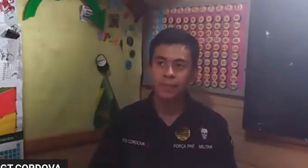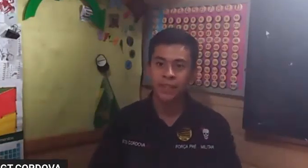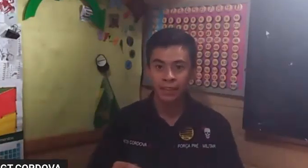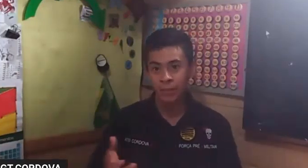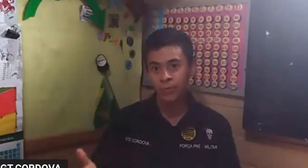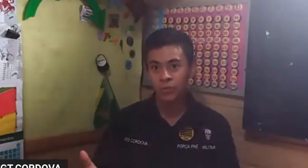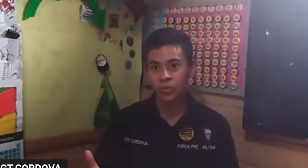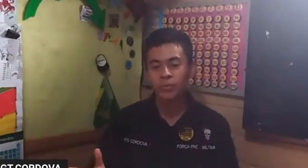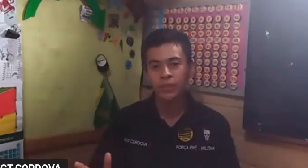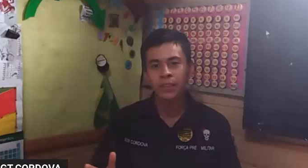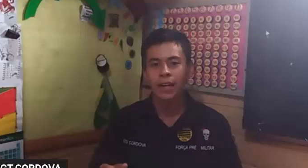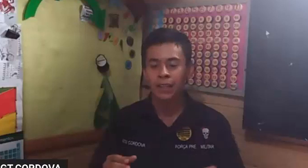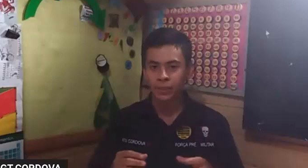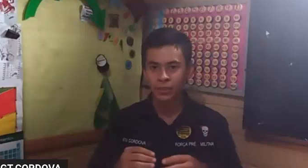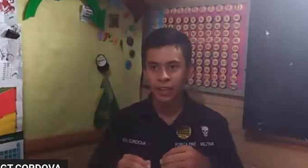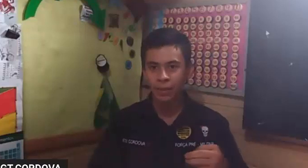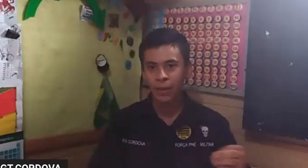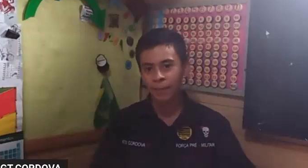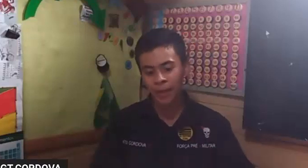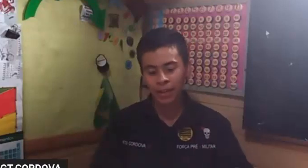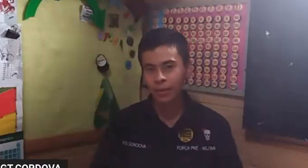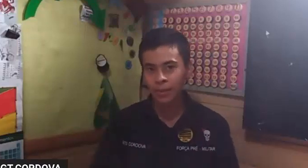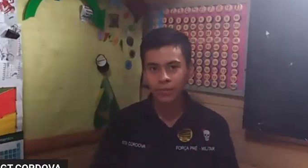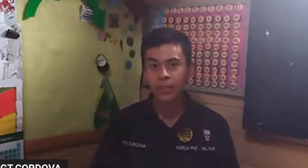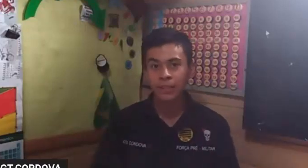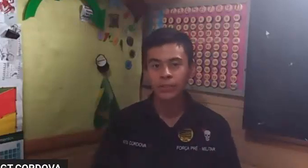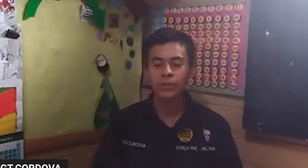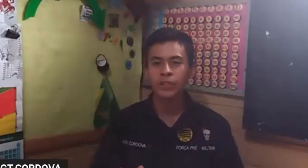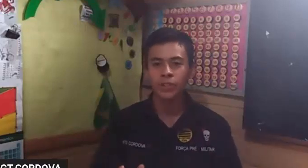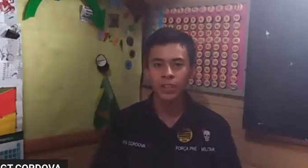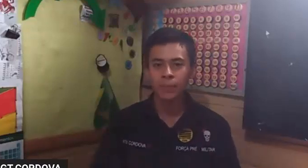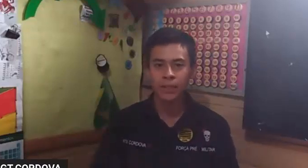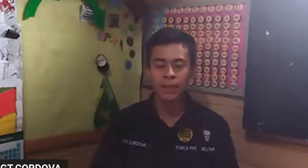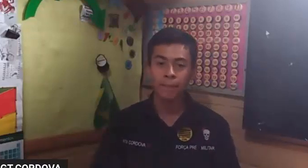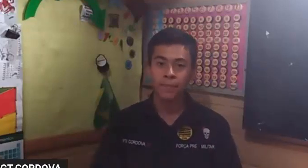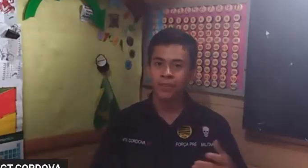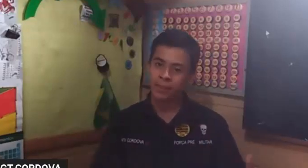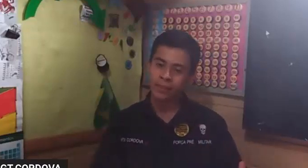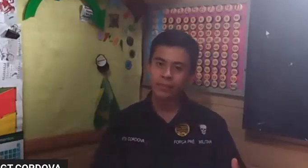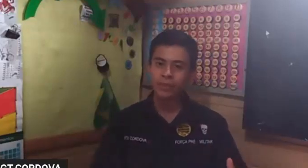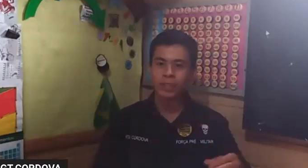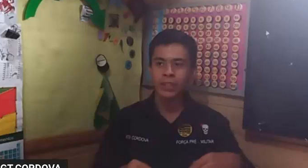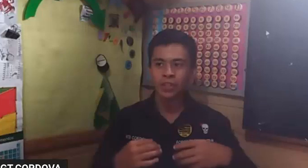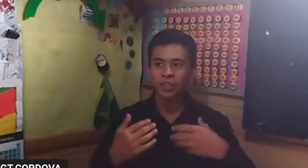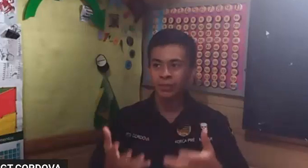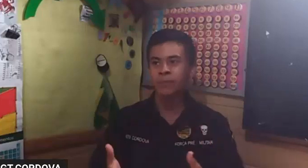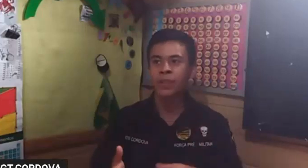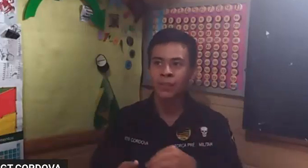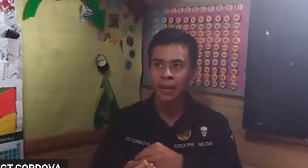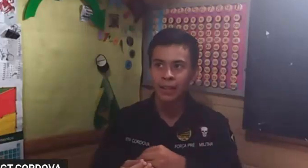e até mesmo os números, aquilo dali é uma breve abreviação do que a gente tem que aprender. Não tem nada a ver do que a gente... Não é